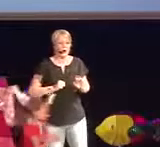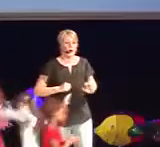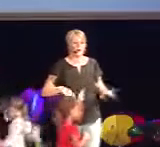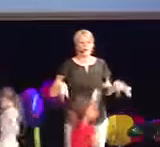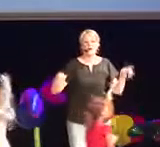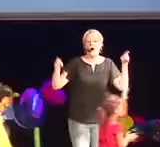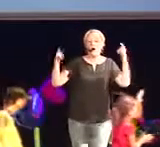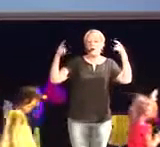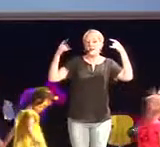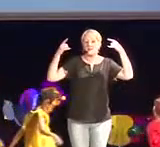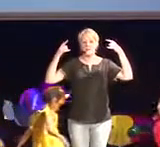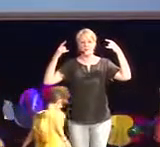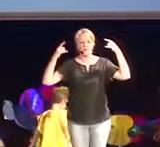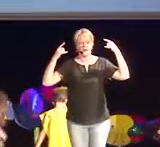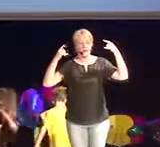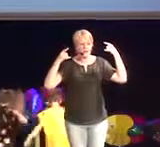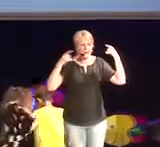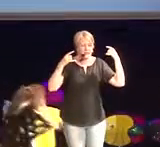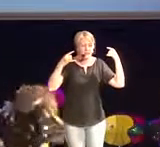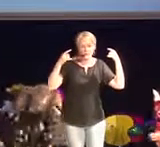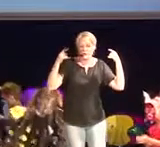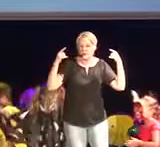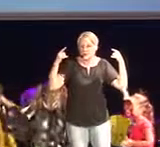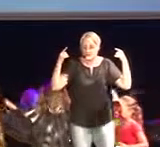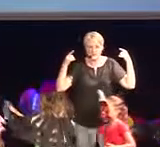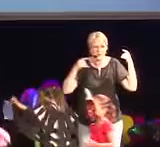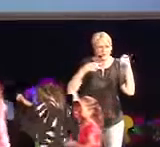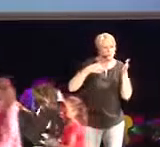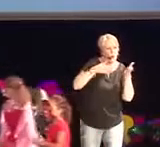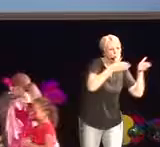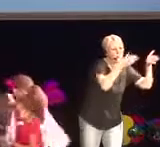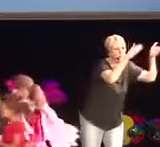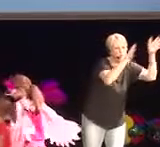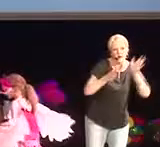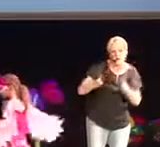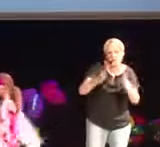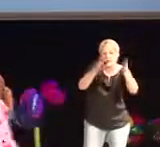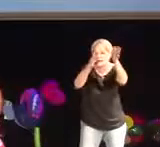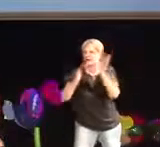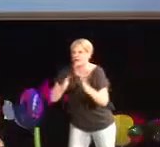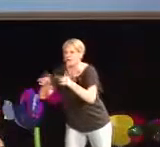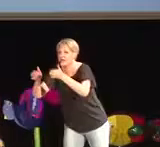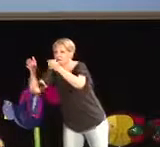Alors, en regardant, il se concentre aussi sur les trois petits chemins qui arrivent à la